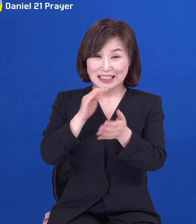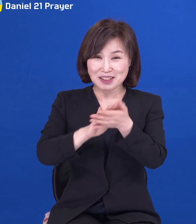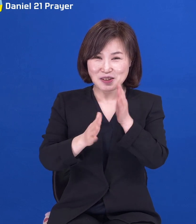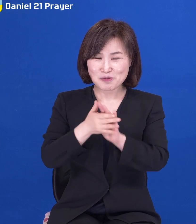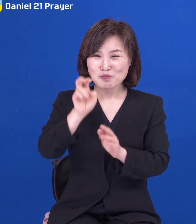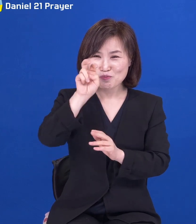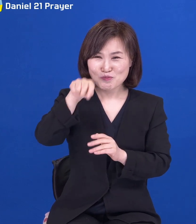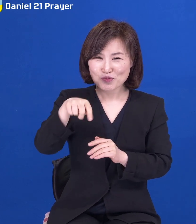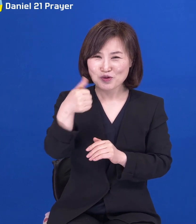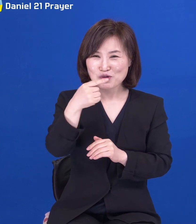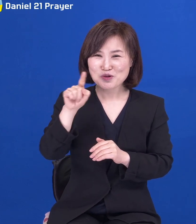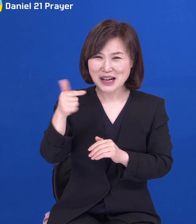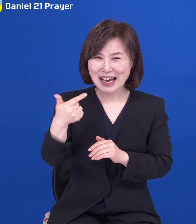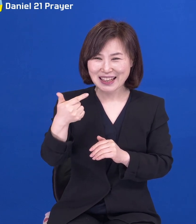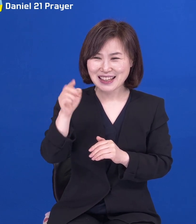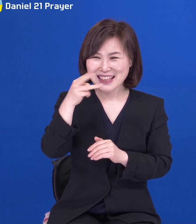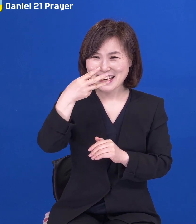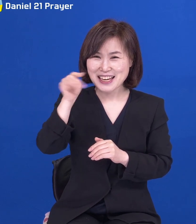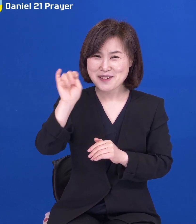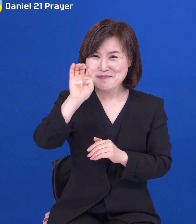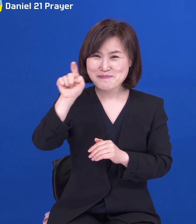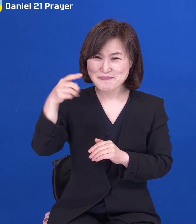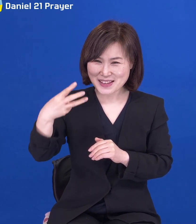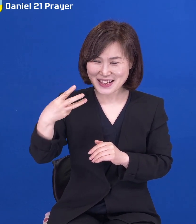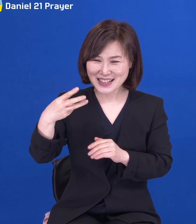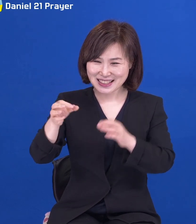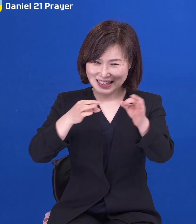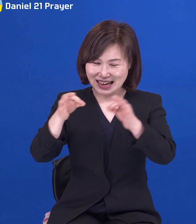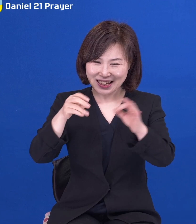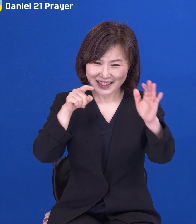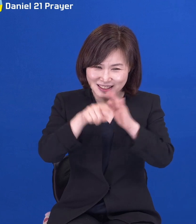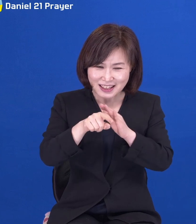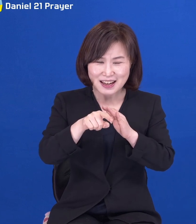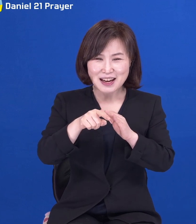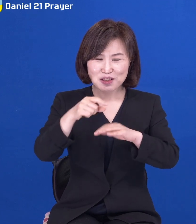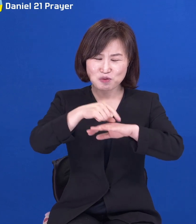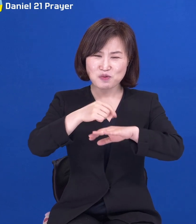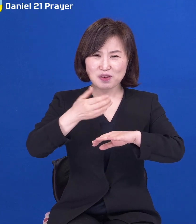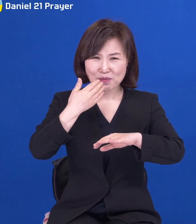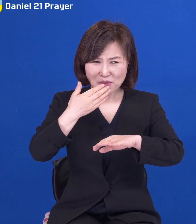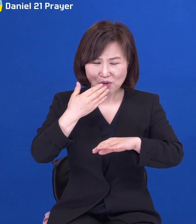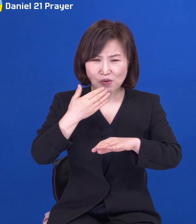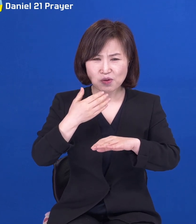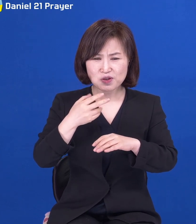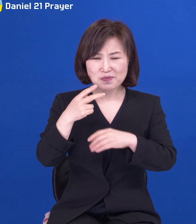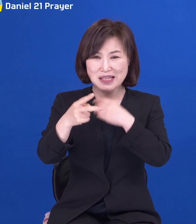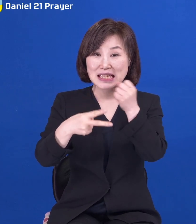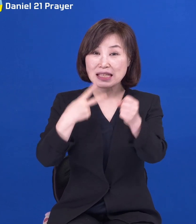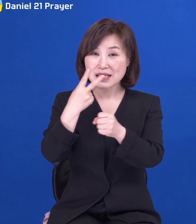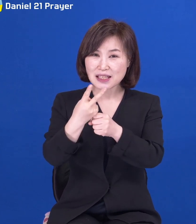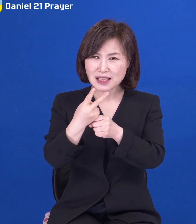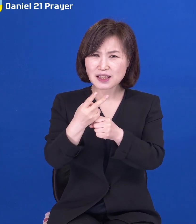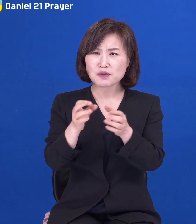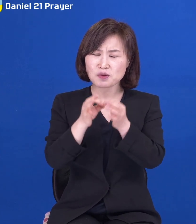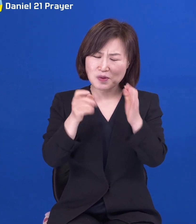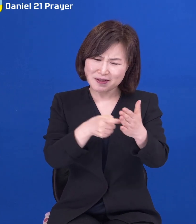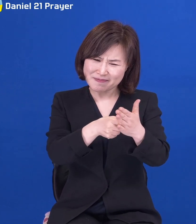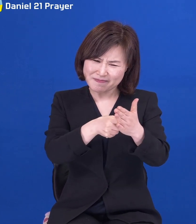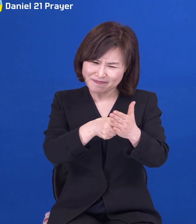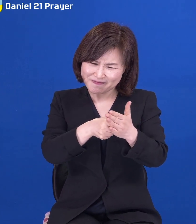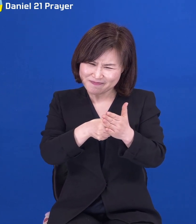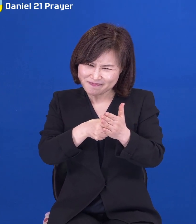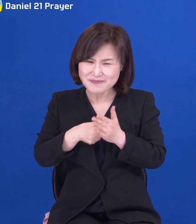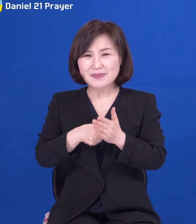10,000원을 내니까 실컷 먹을 수 있더라고요. 그래서 무한리필에서 고기를 먹으면서 2년 동안을 진짜 악착같이